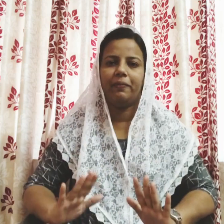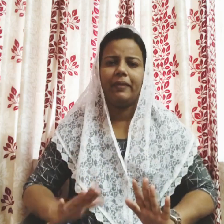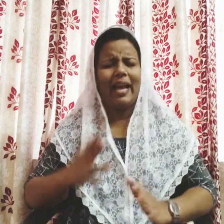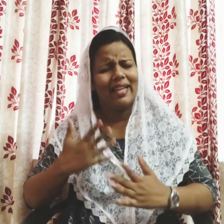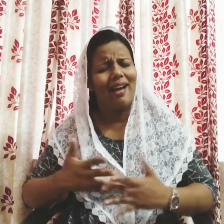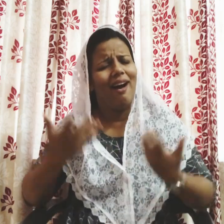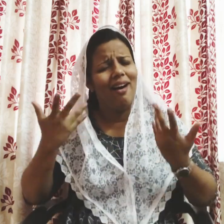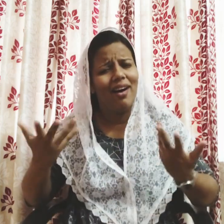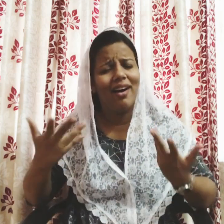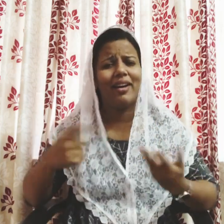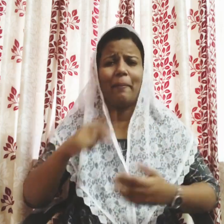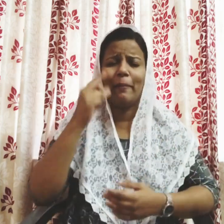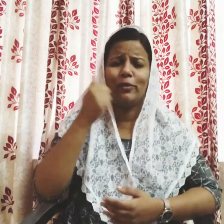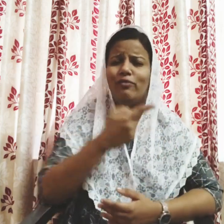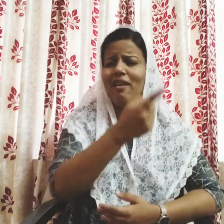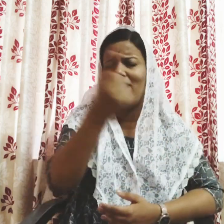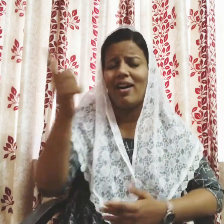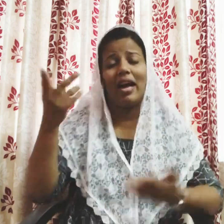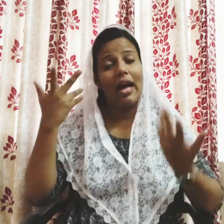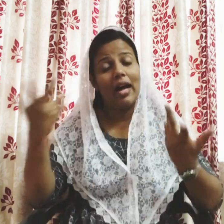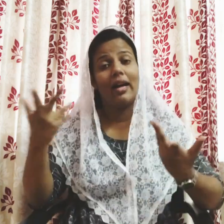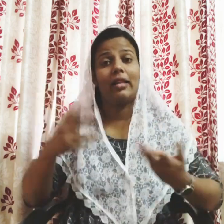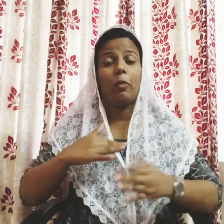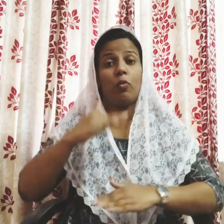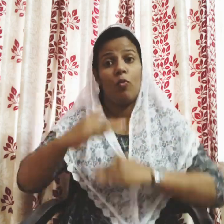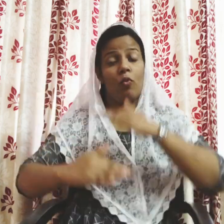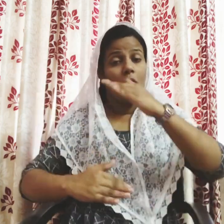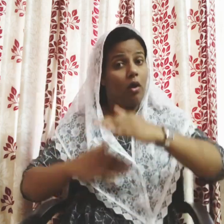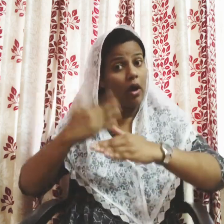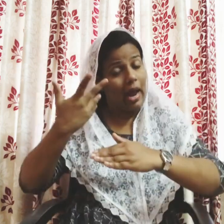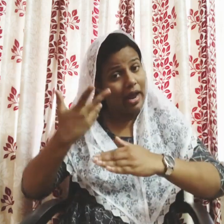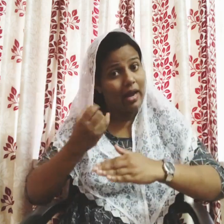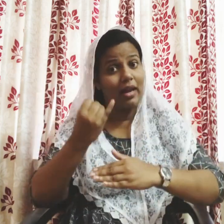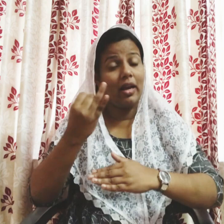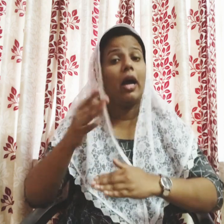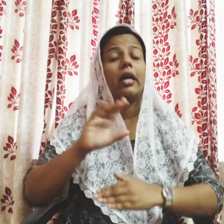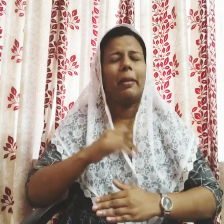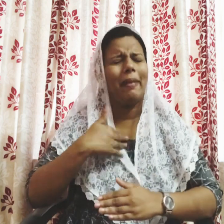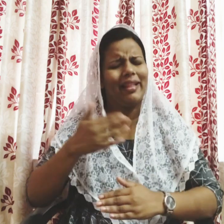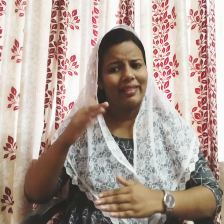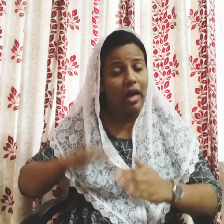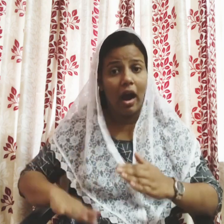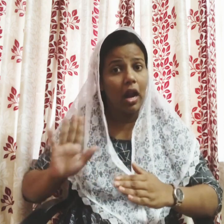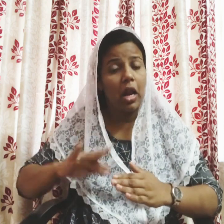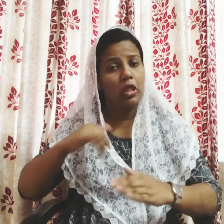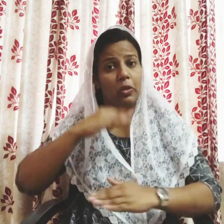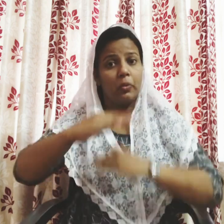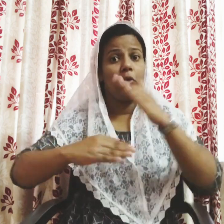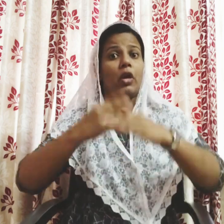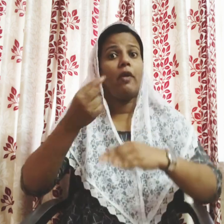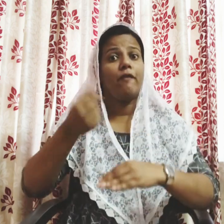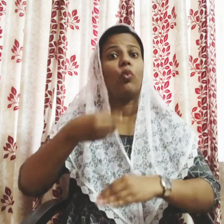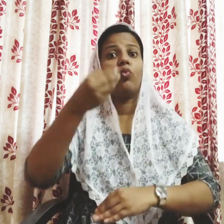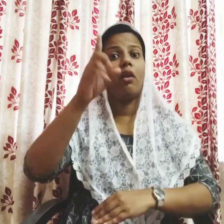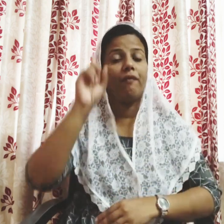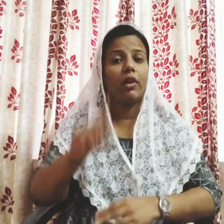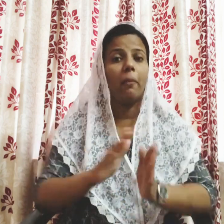എല്ലാവരെയും, ആരുമായിക്കോട്ടെ, നമ്മളെല്ലാവരെയും നമ്മളെക്കാൾ ശ്രേഷ്ഠന്മാരായി എണ്ണണമെന്നാണ് ഇന്ന് പ്രഭാതത്തിൽ പരിശുദ്ധാത്മാവ്